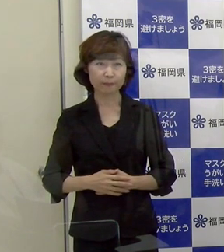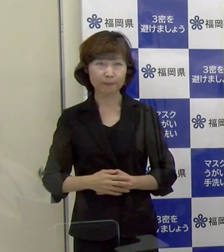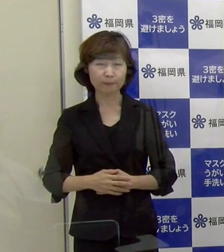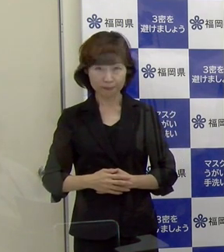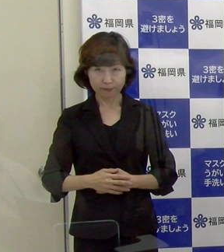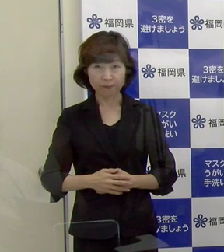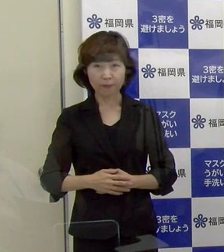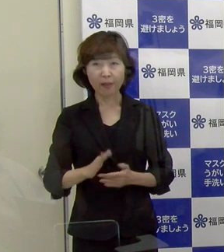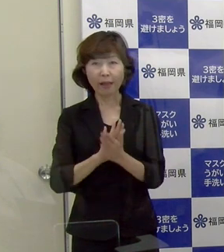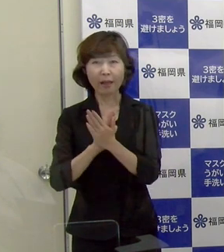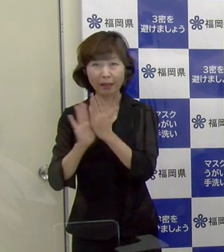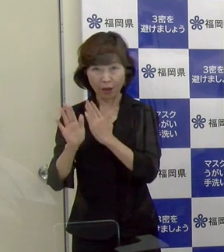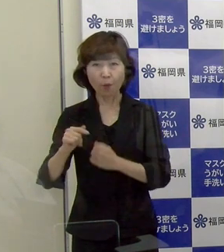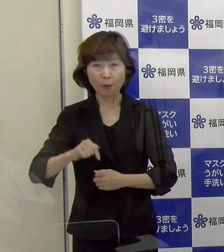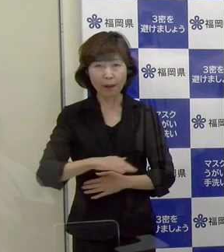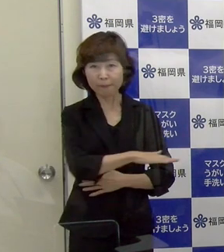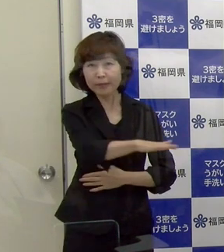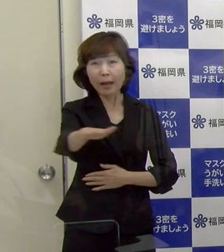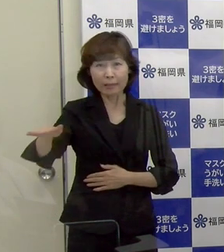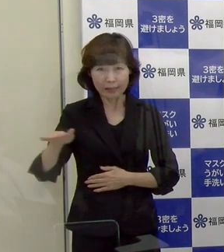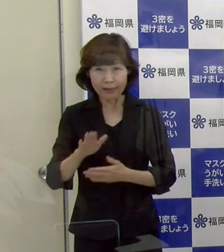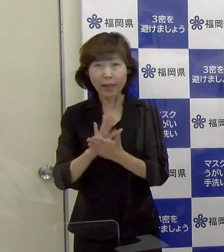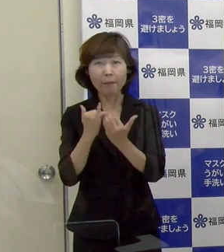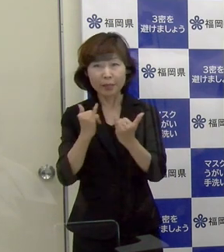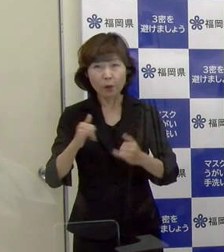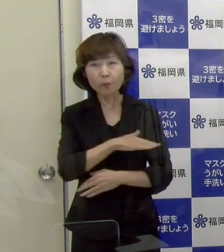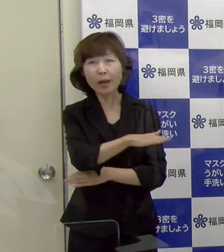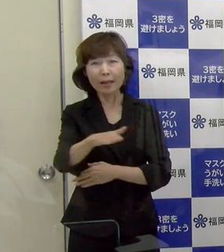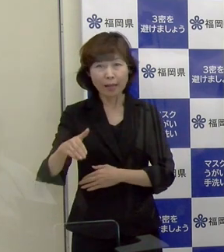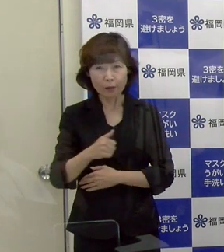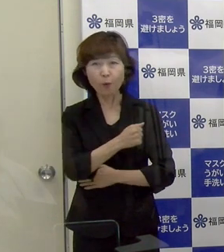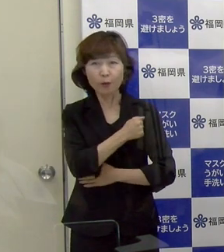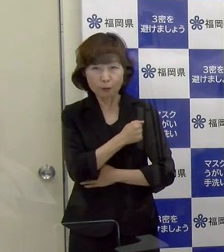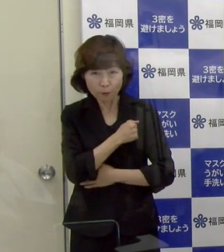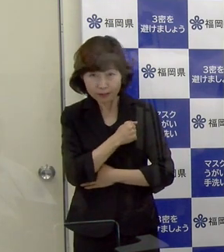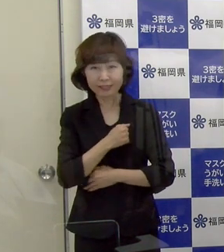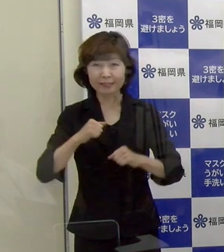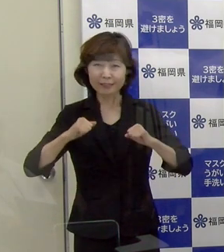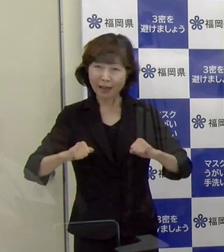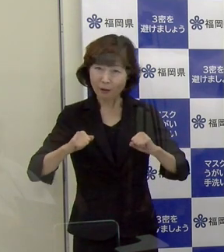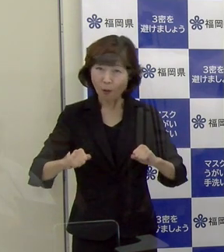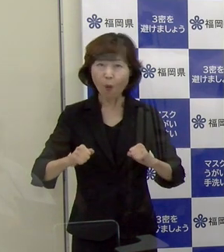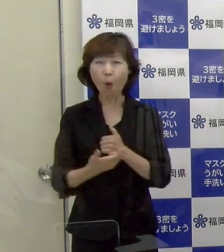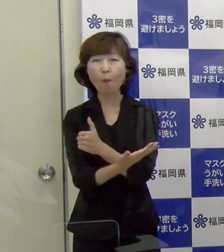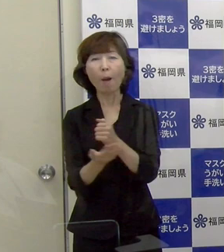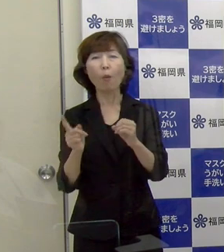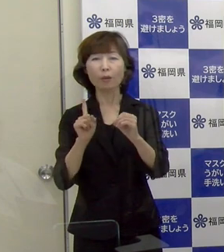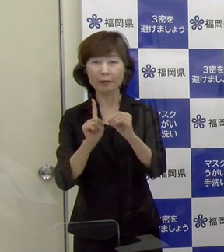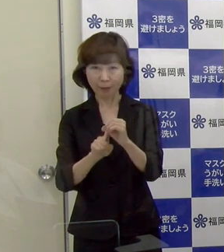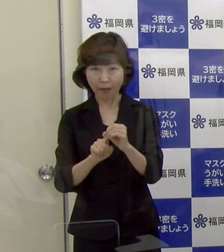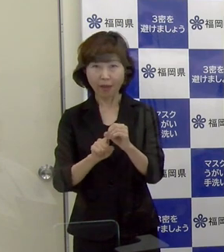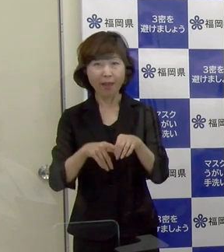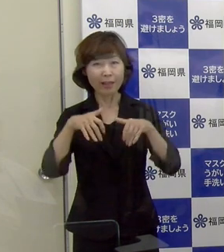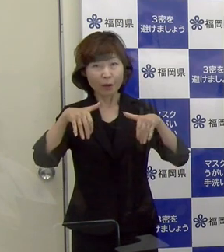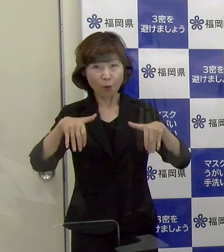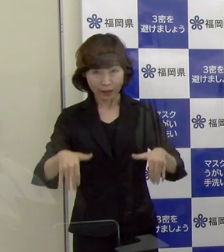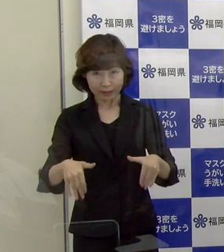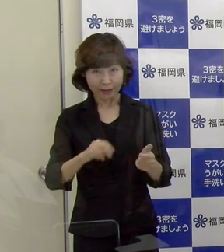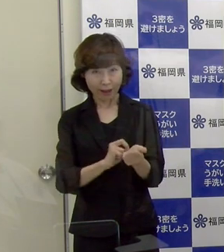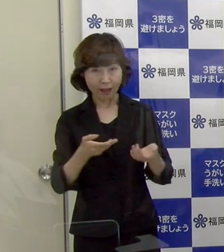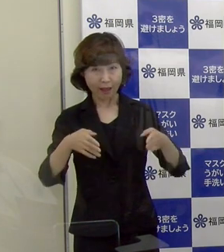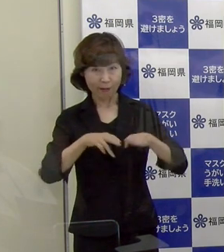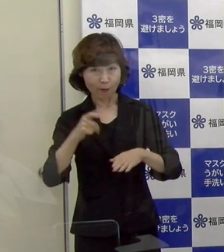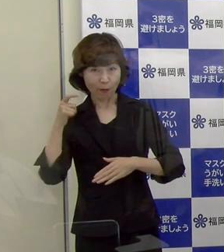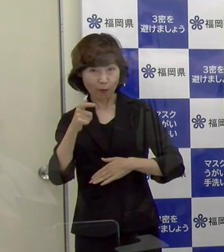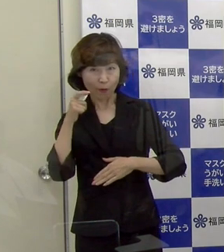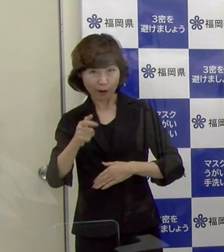県は県民の皆様の命と健康を守るために引き続き医療提供体制の事実充実強化に全力